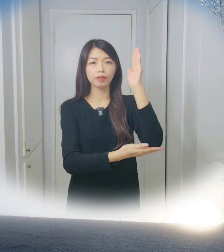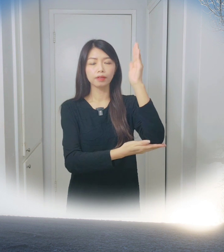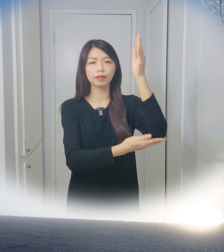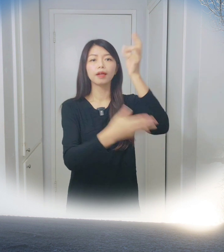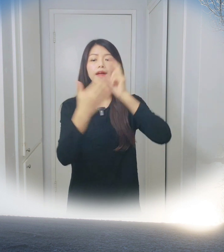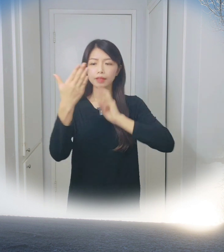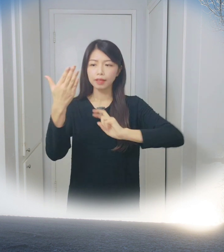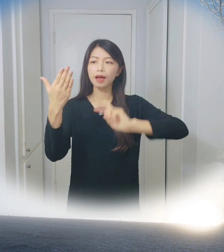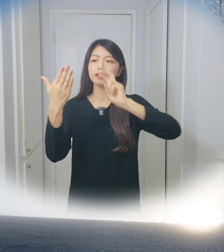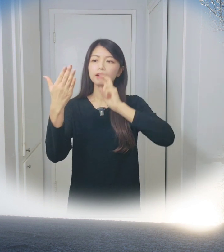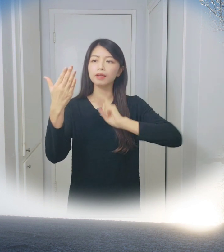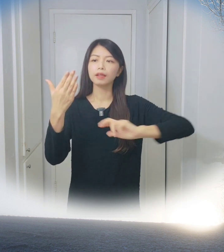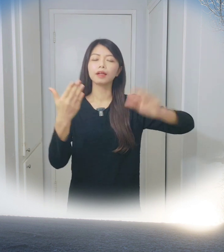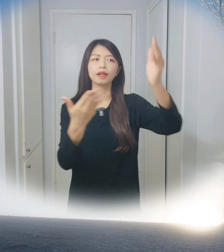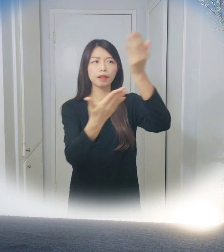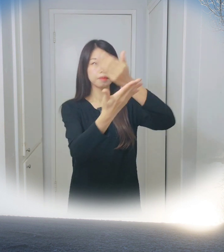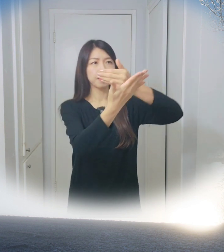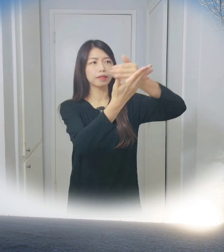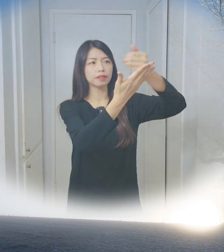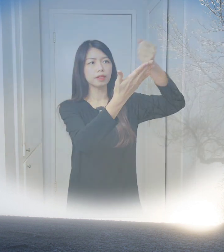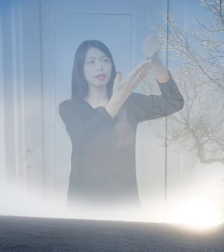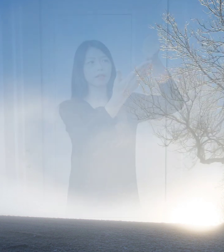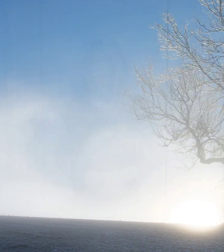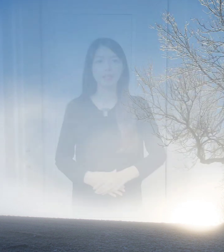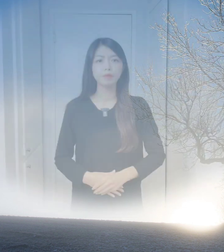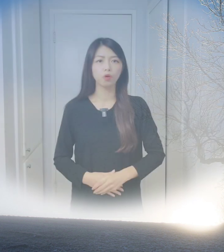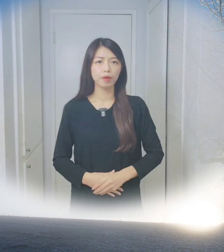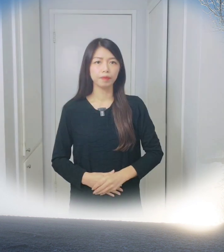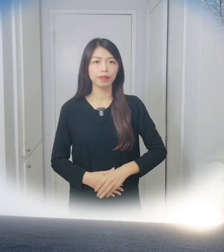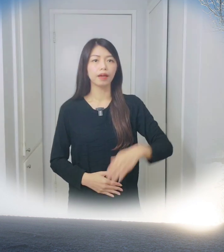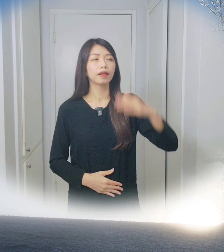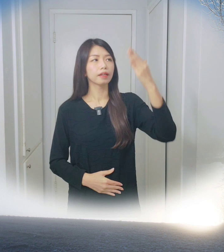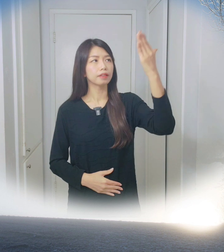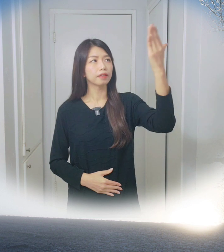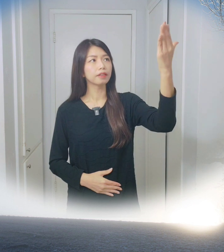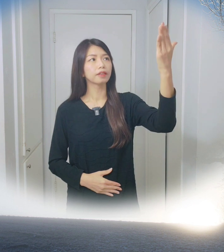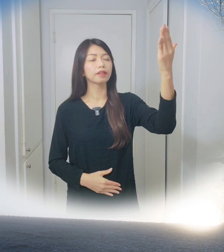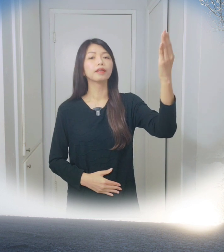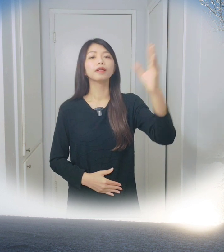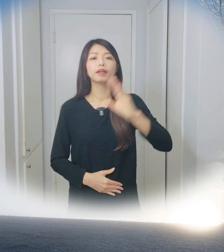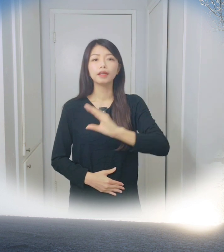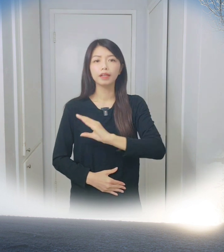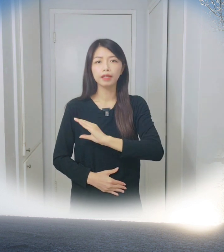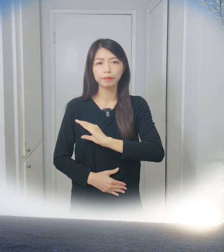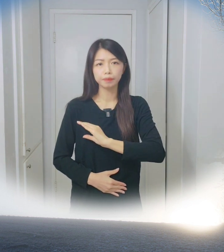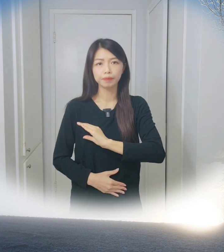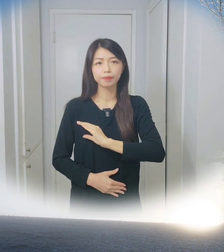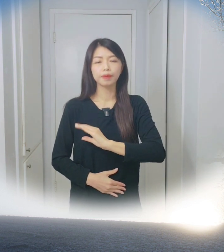영광과 찬양을 받으실 그 이름 경배합니다. 그